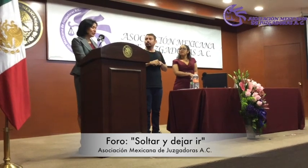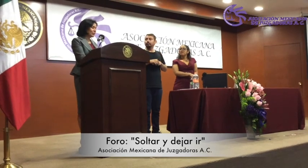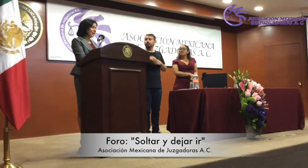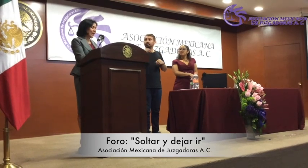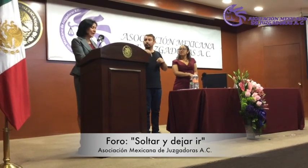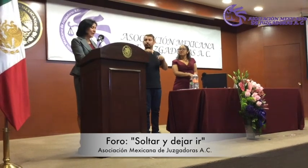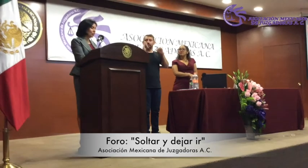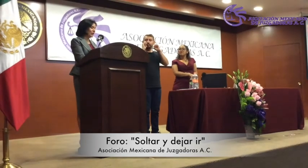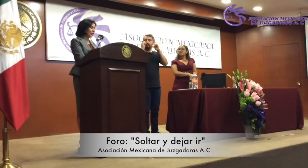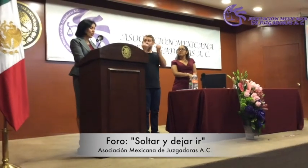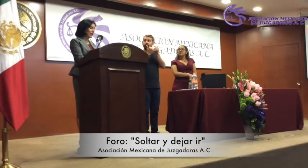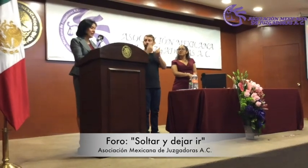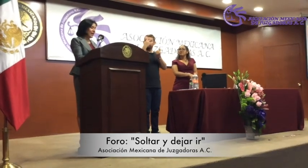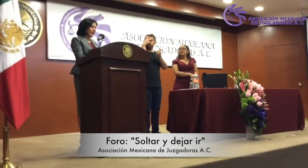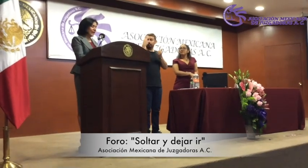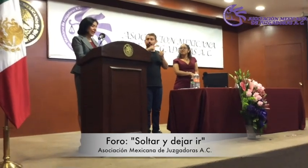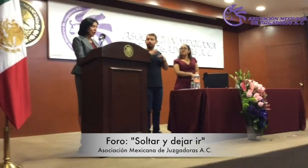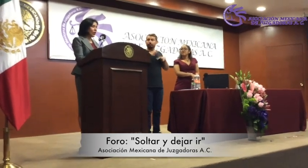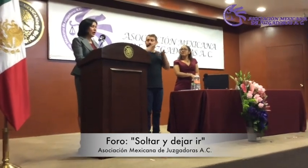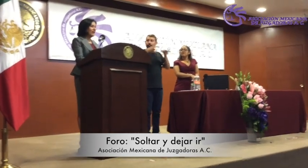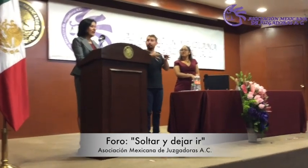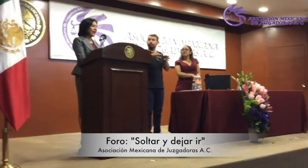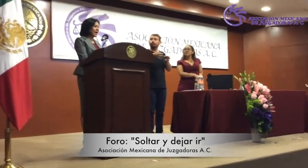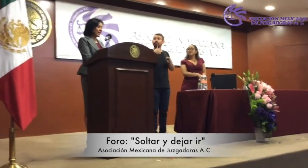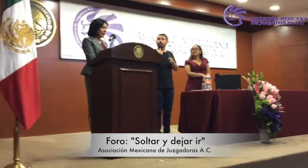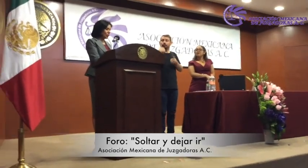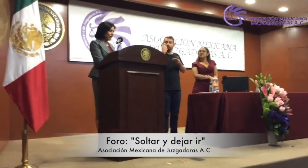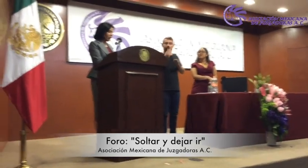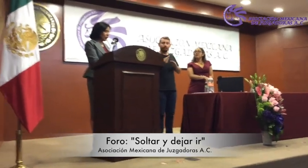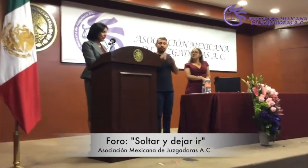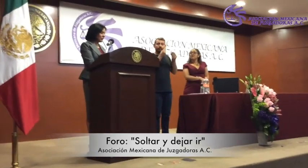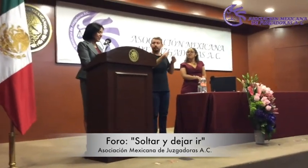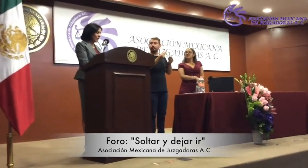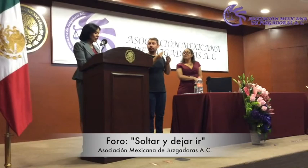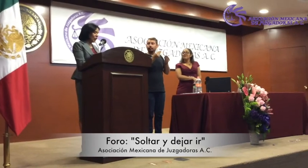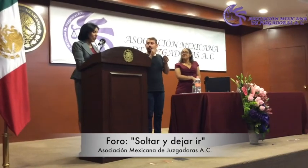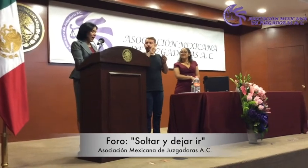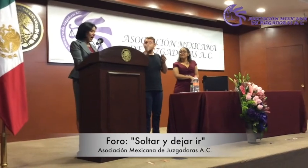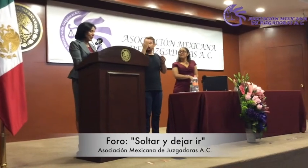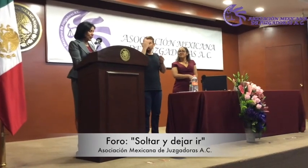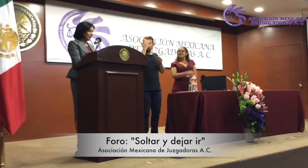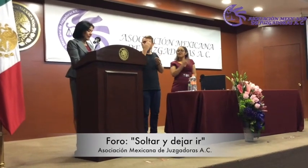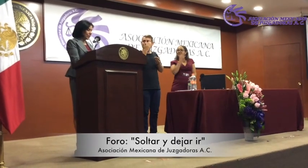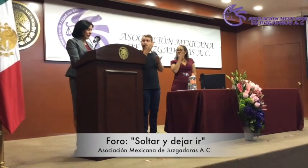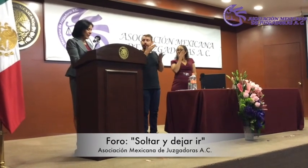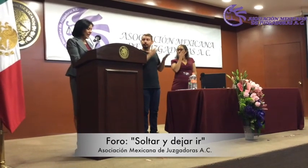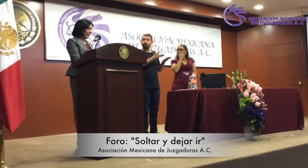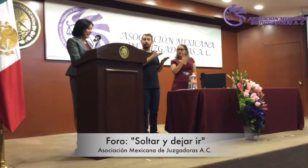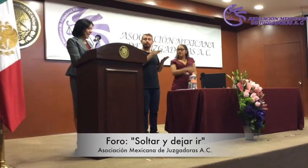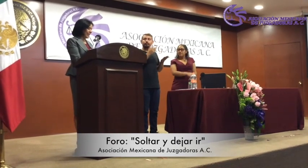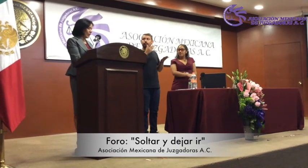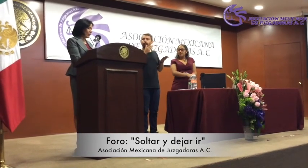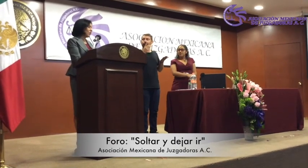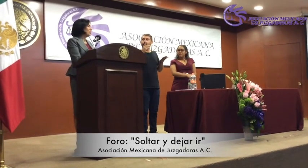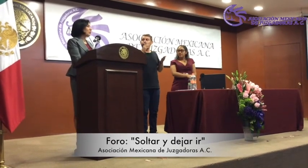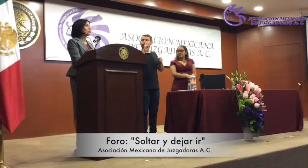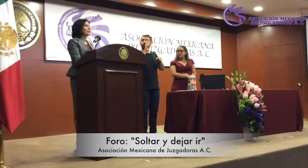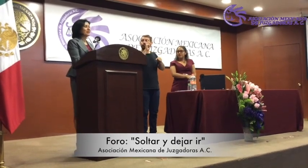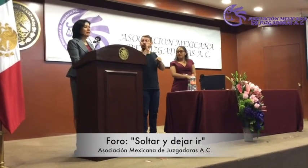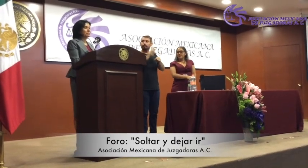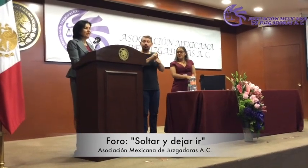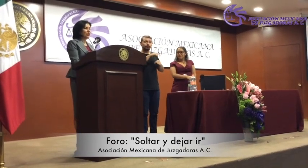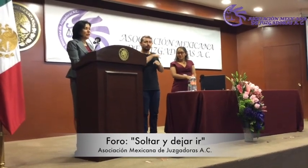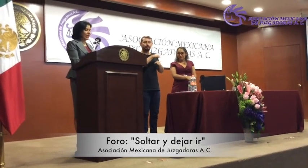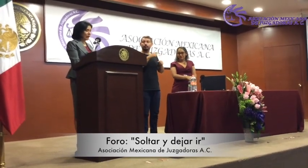de la Asociación Mexicana de Juzgadoras quiero entregarle un reconocimiento a nuestra ponente el día de hoy por